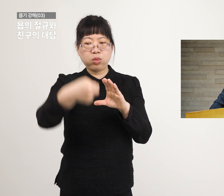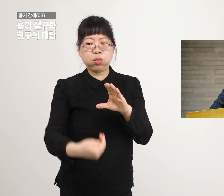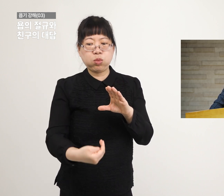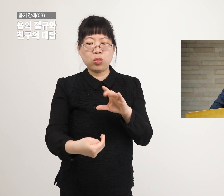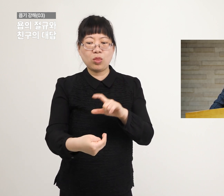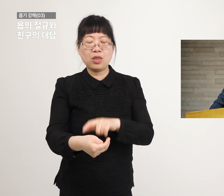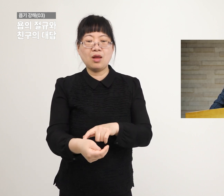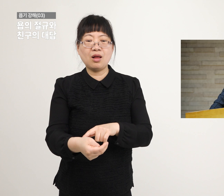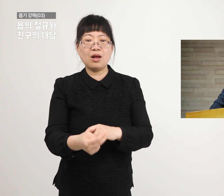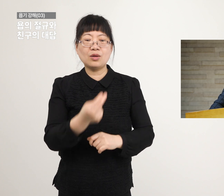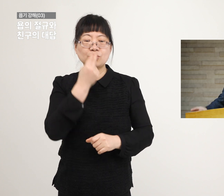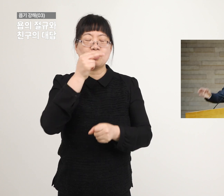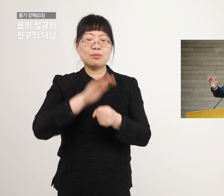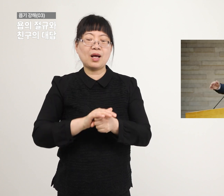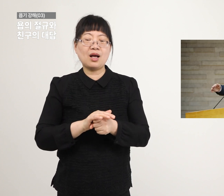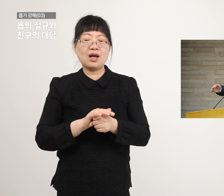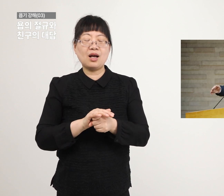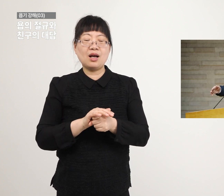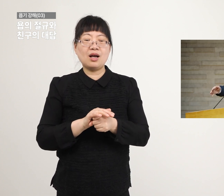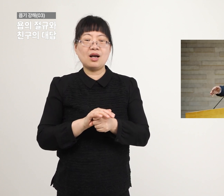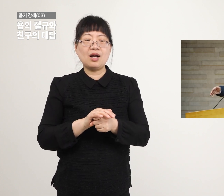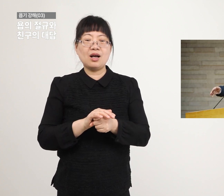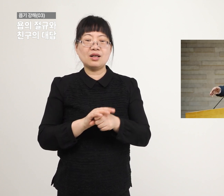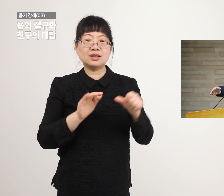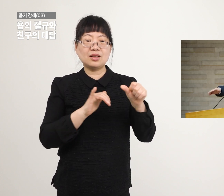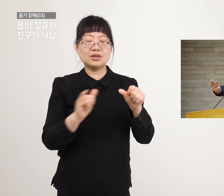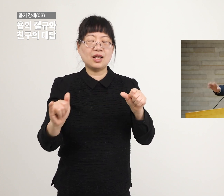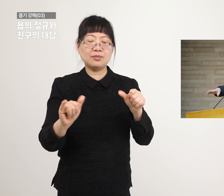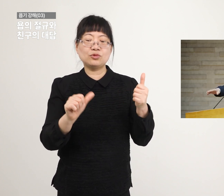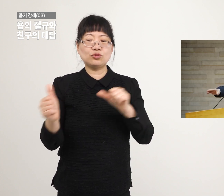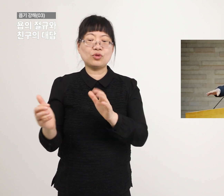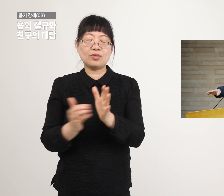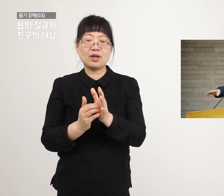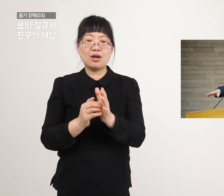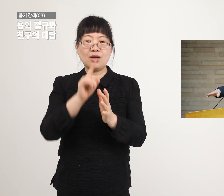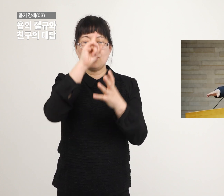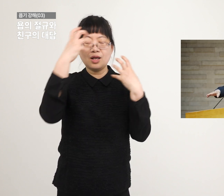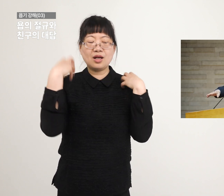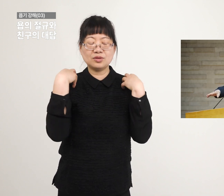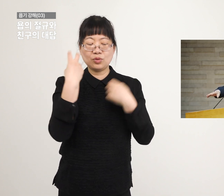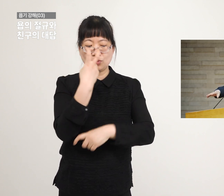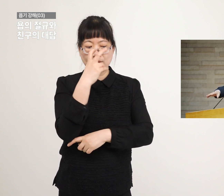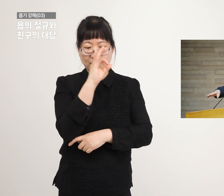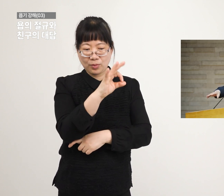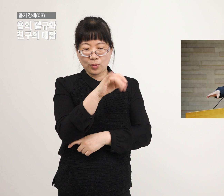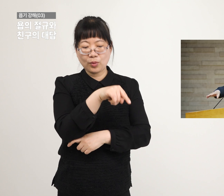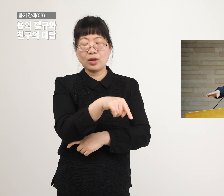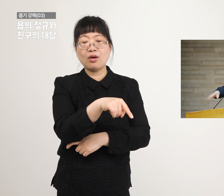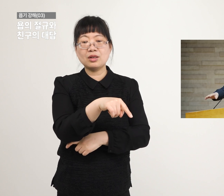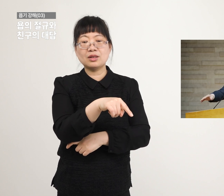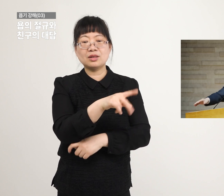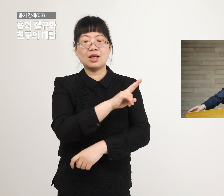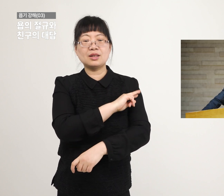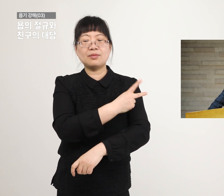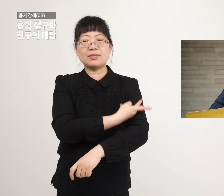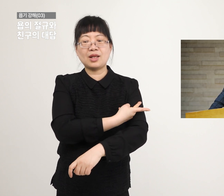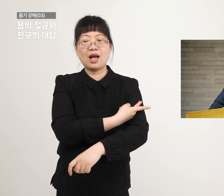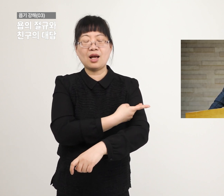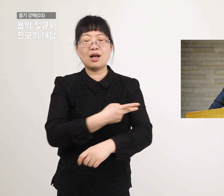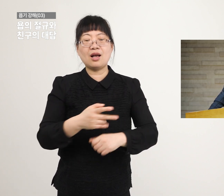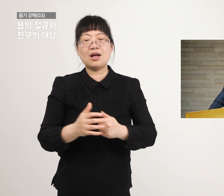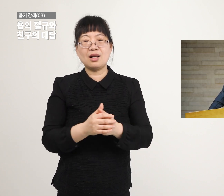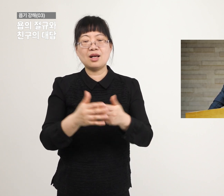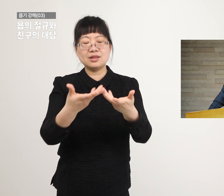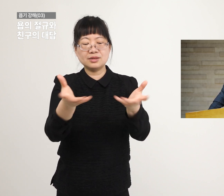죽었어요. 이 당국에서 조사를 해보니까 그 사교 집단 농장이에요.